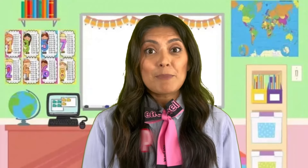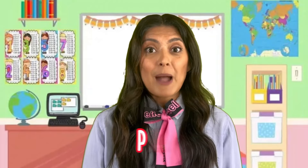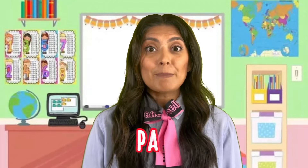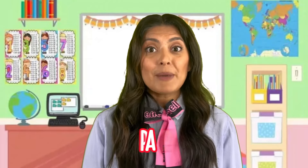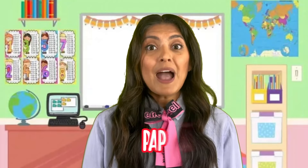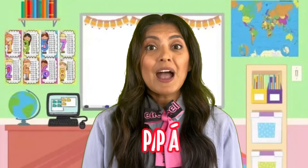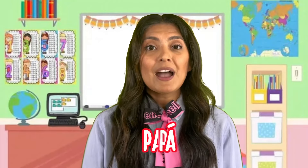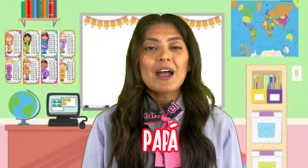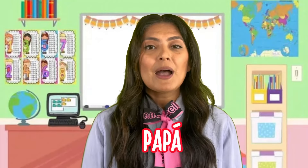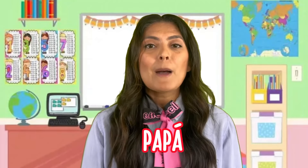papá?